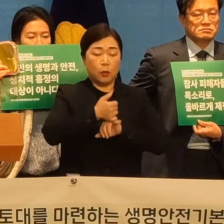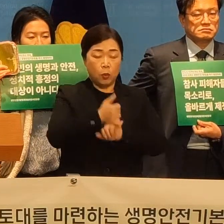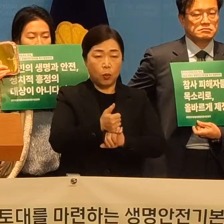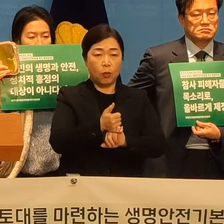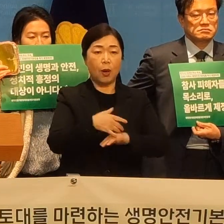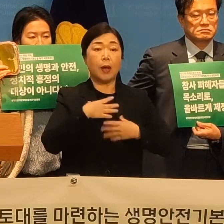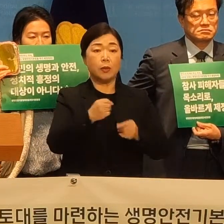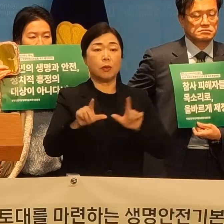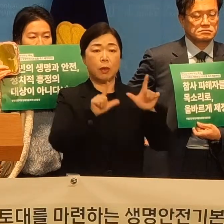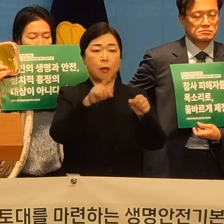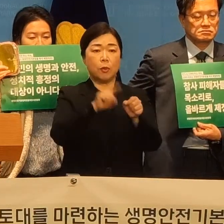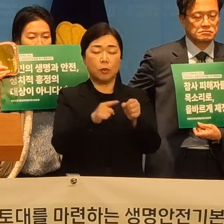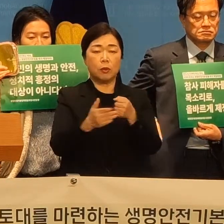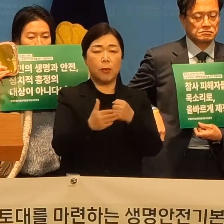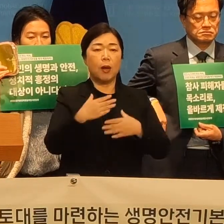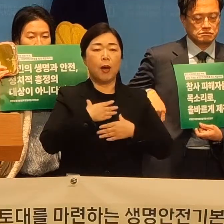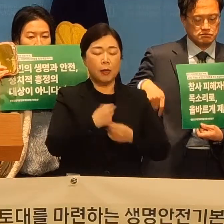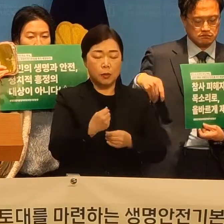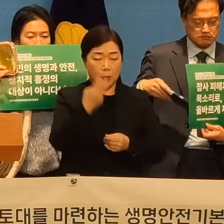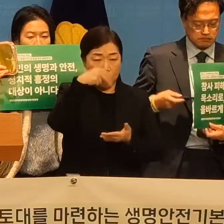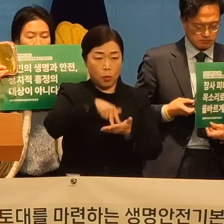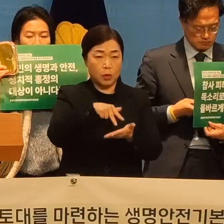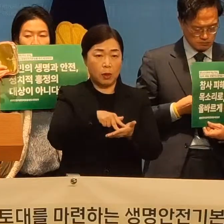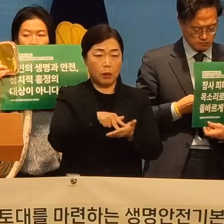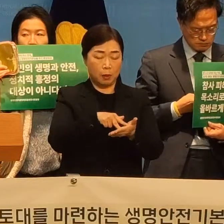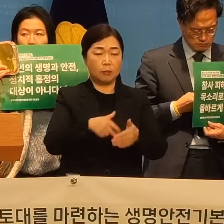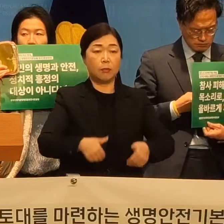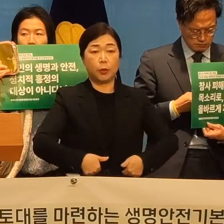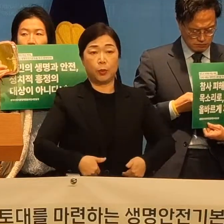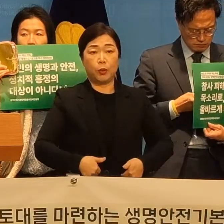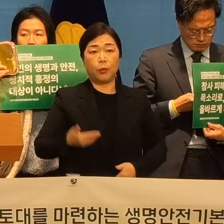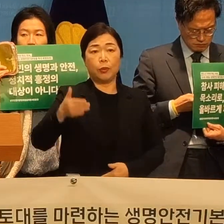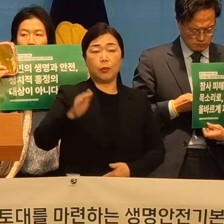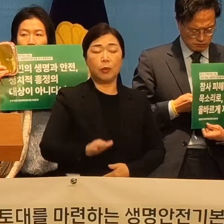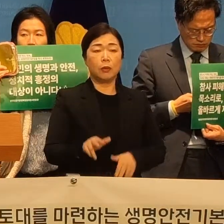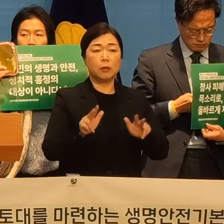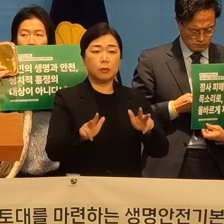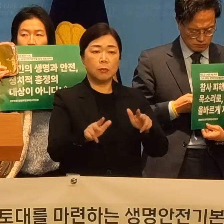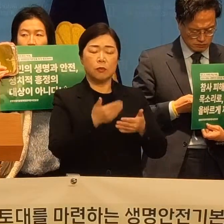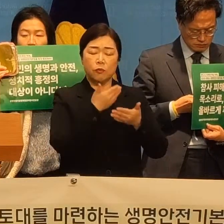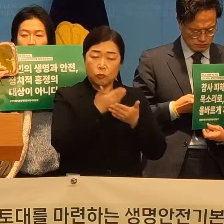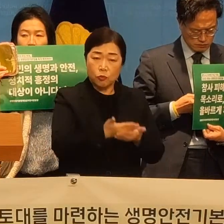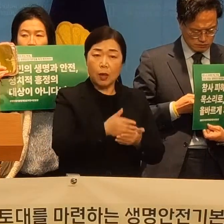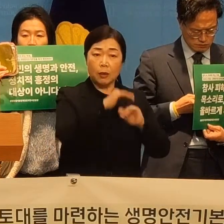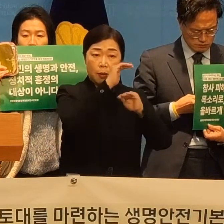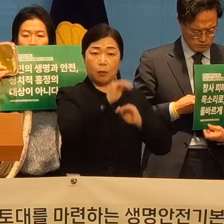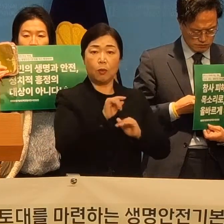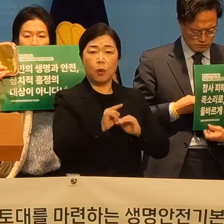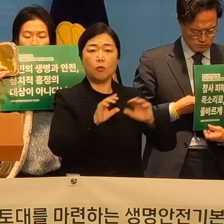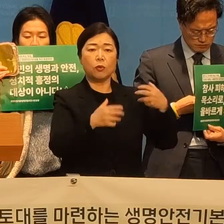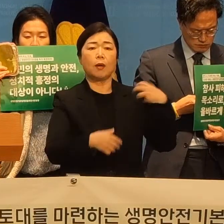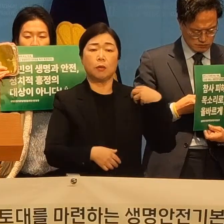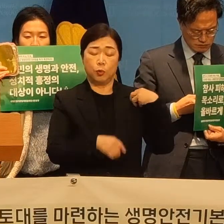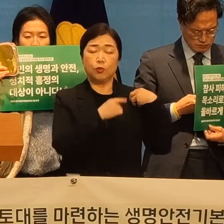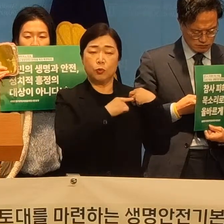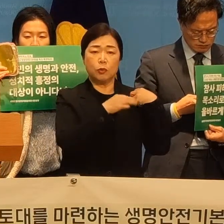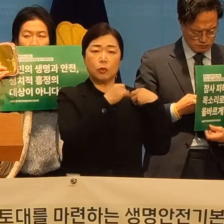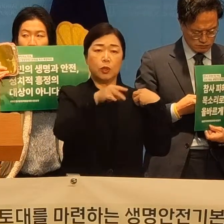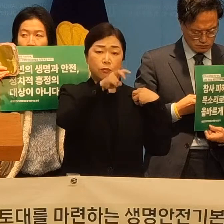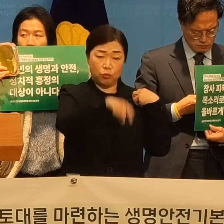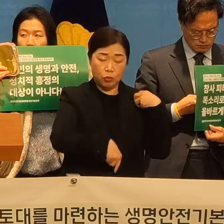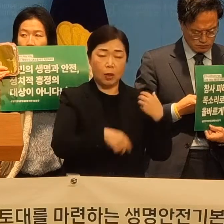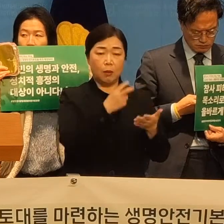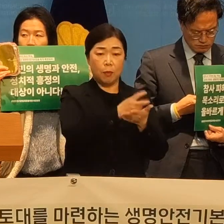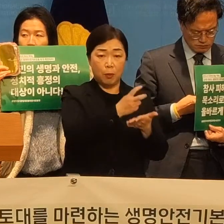안전을 보장할 숭고한 의무가 있습니다. 그러나 이 핵심적인 국가의 의무가